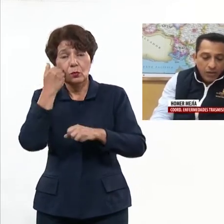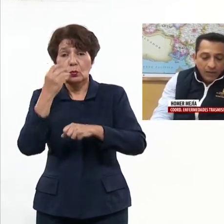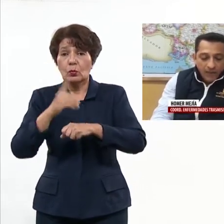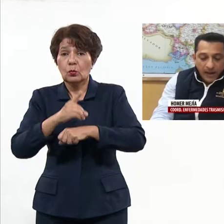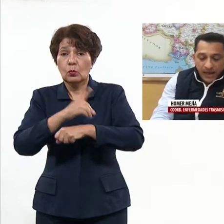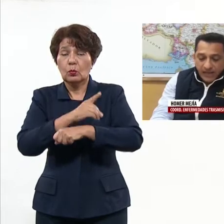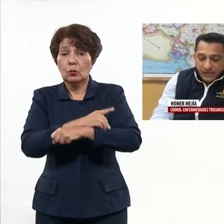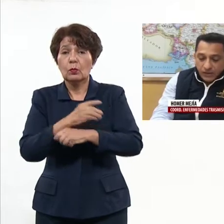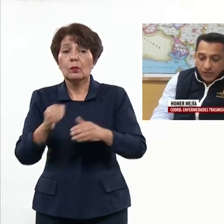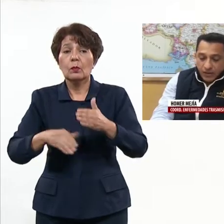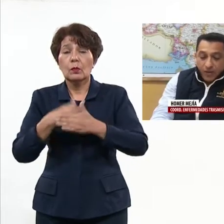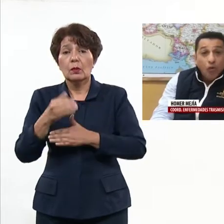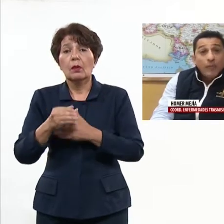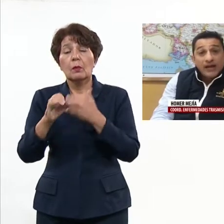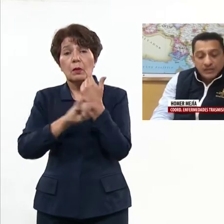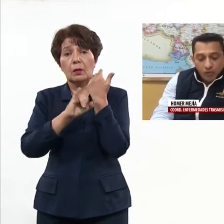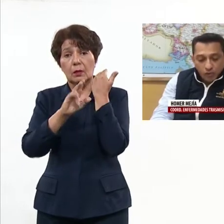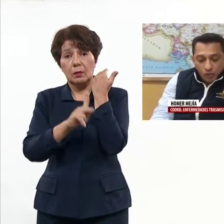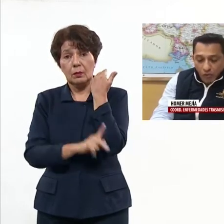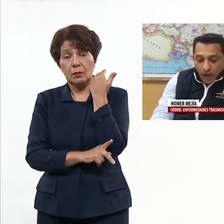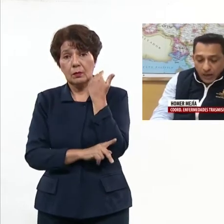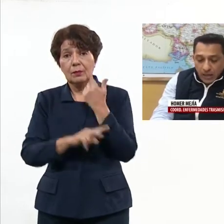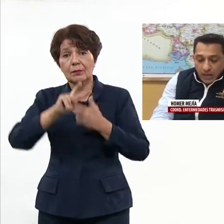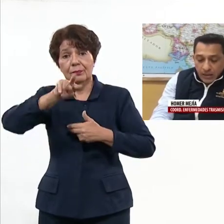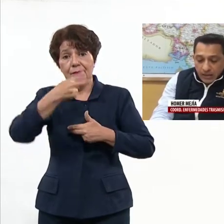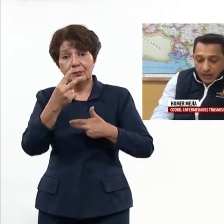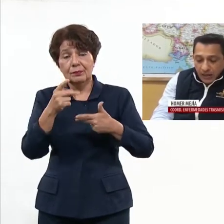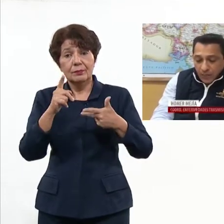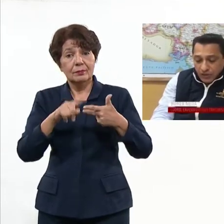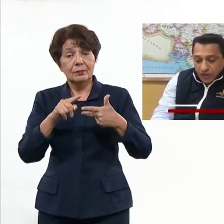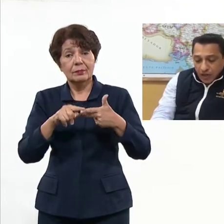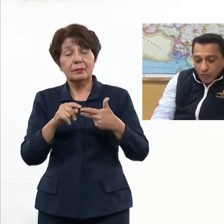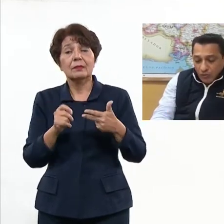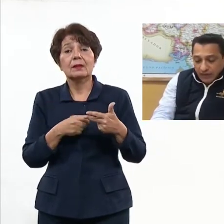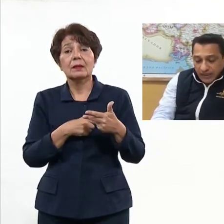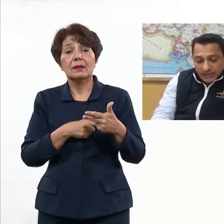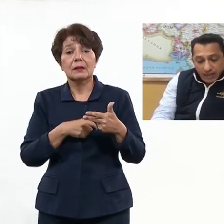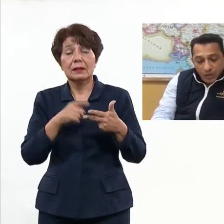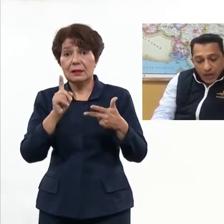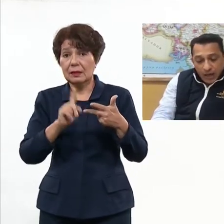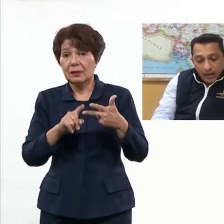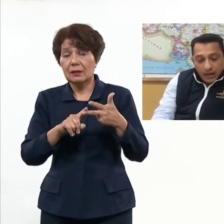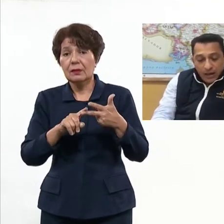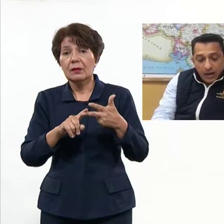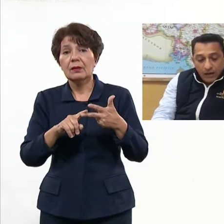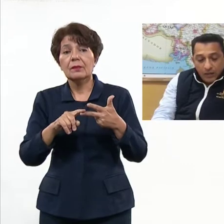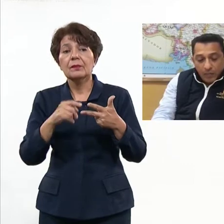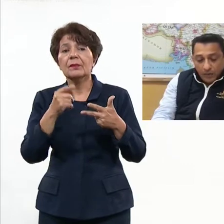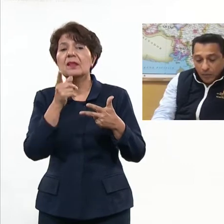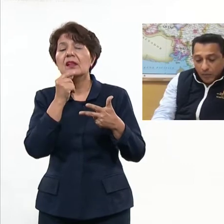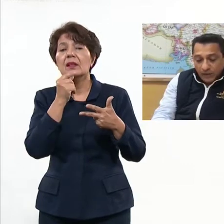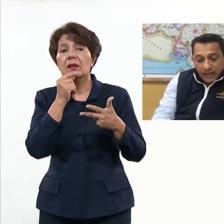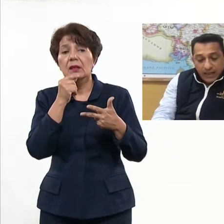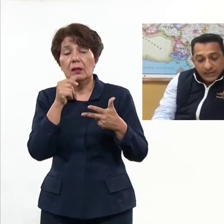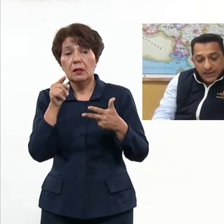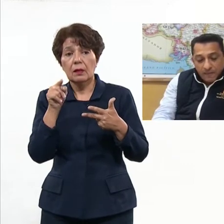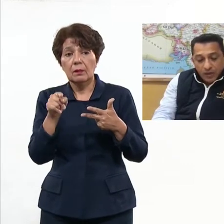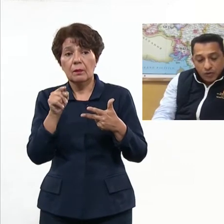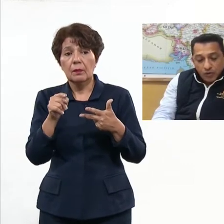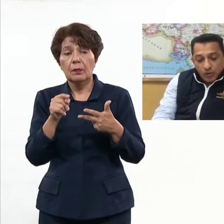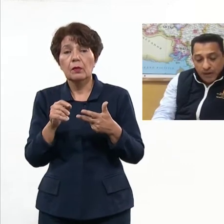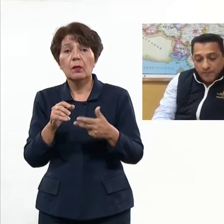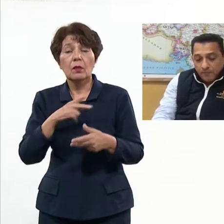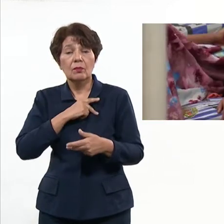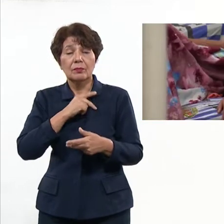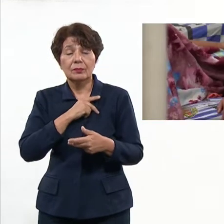región del paraíso que ocupa el segundo lugar y tenemos en un tercer lugar la región metropolitana de